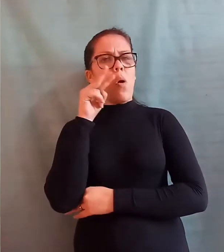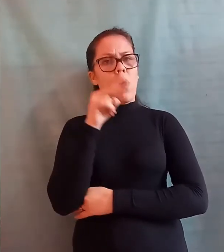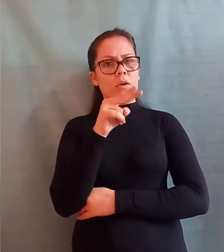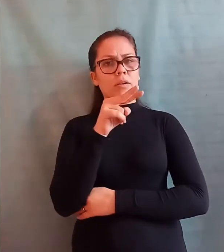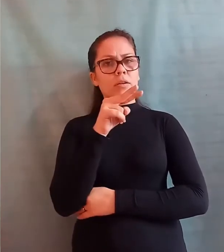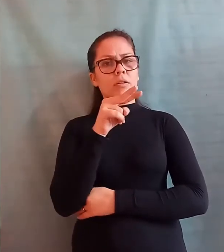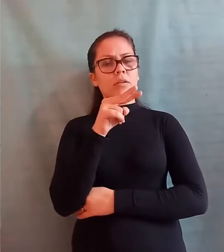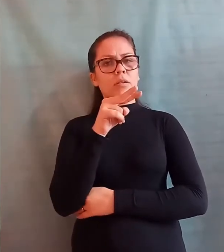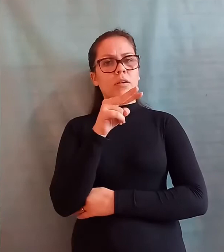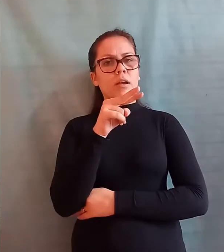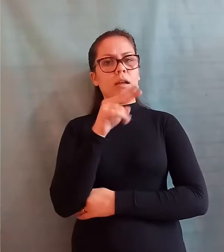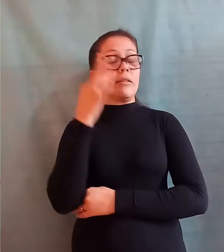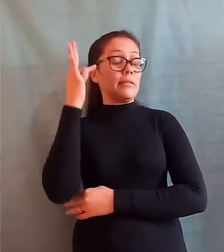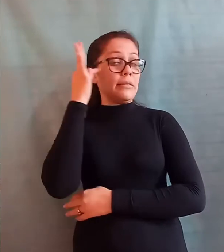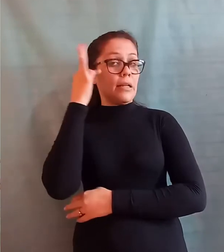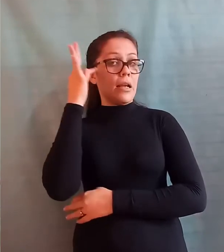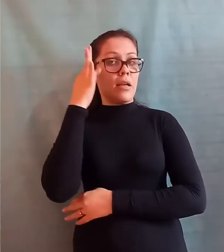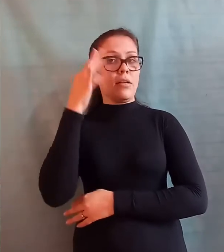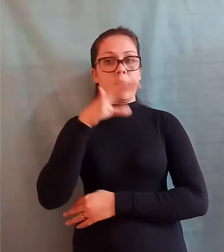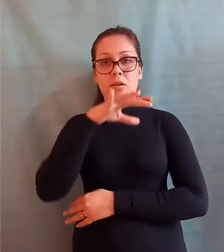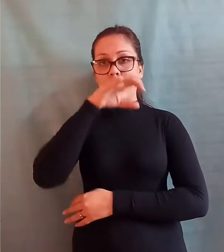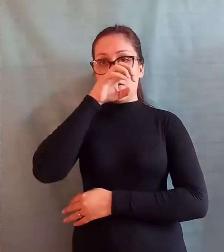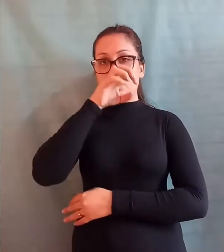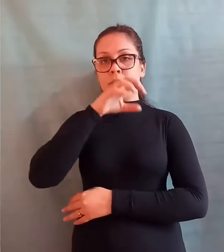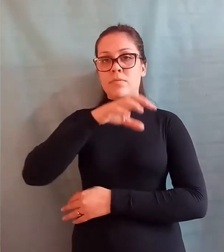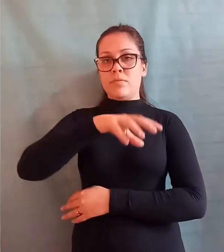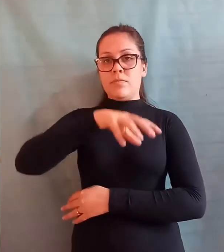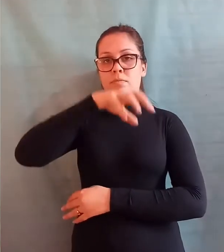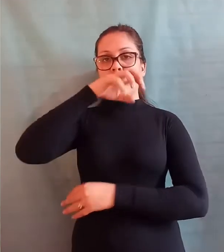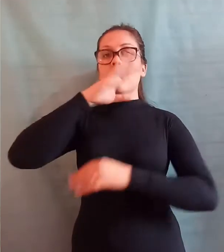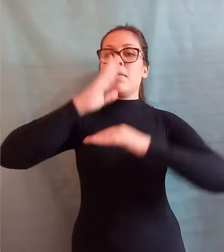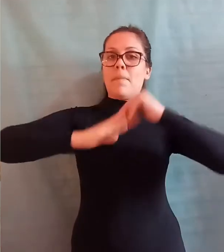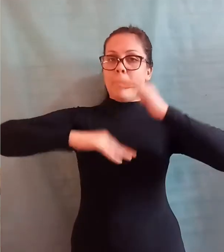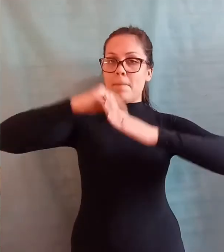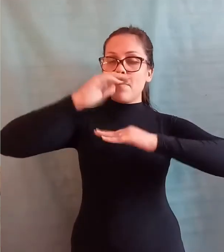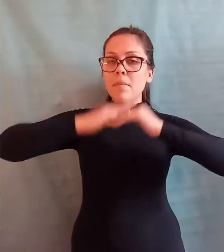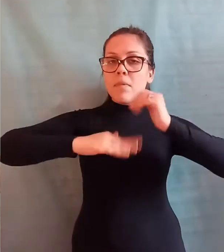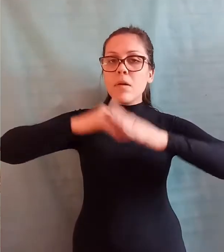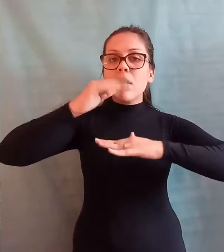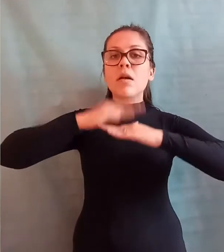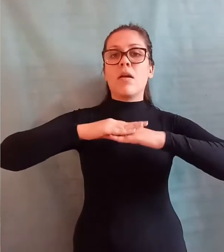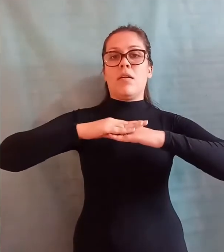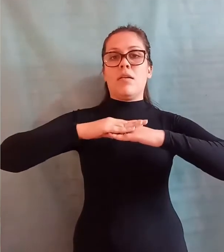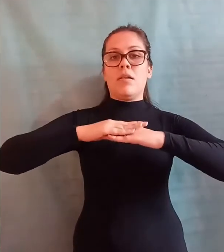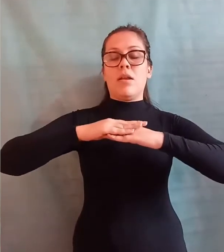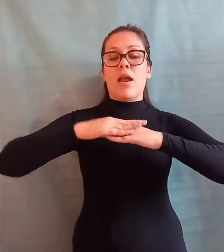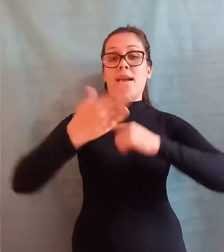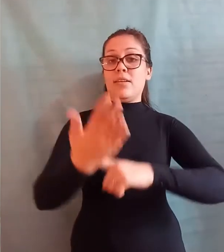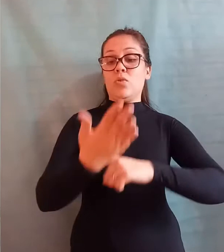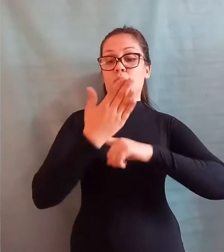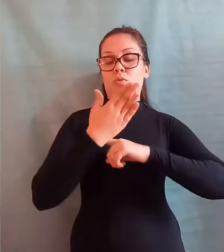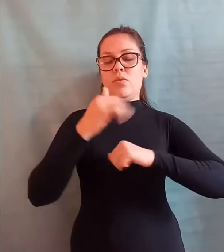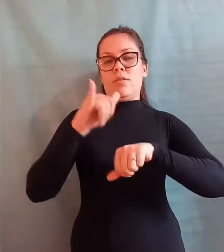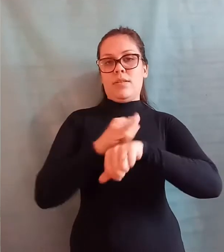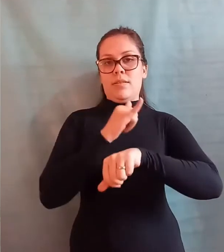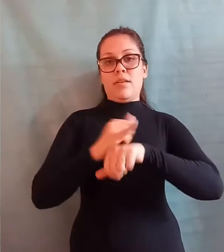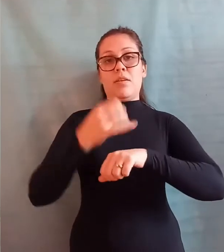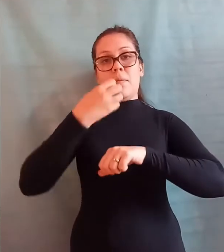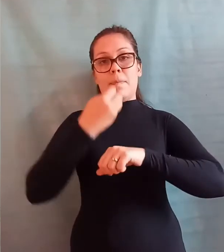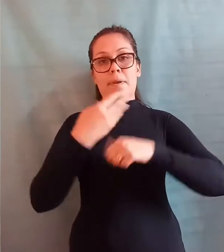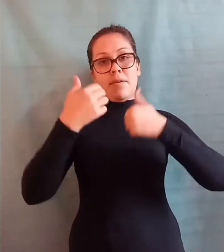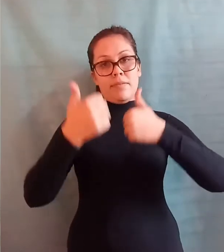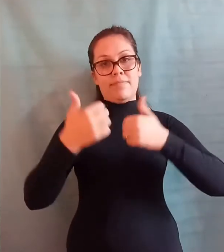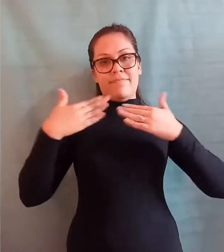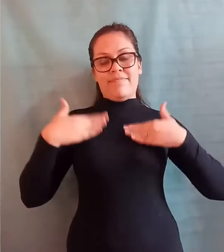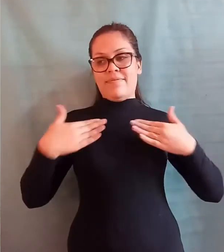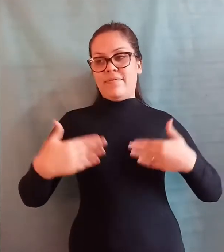olhem, né, enxerguem as técnicas de respiração, essas práticas pranayanas, como ferramentas de